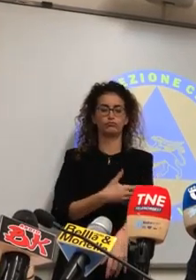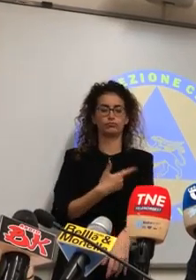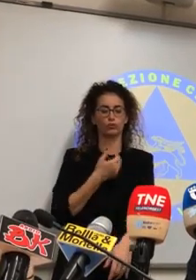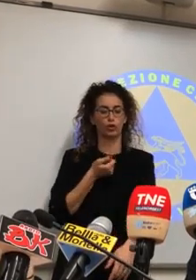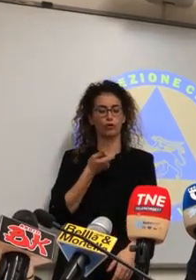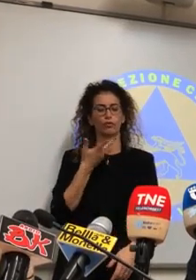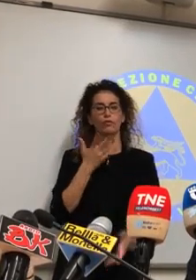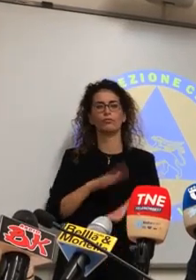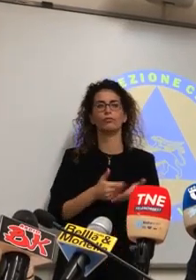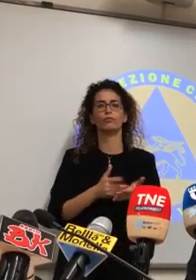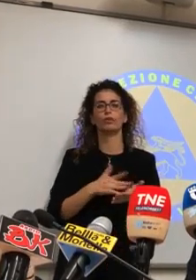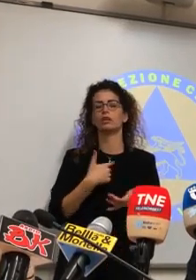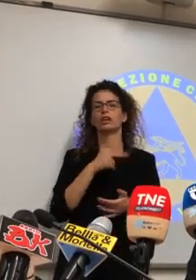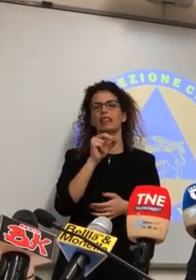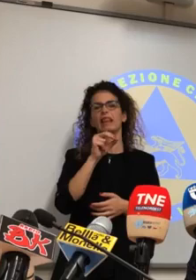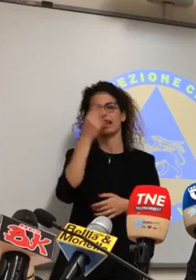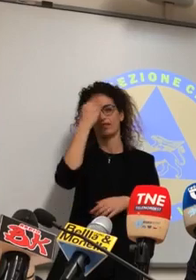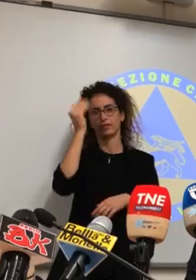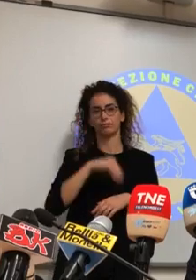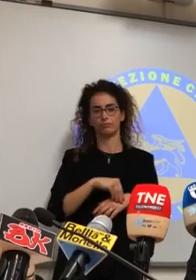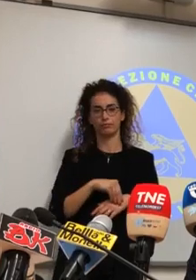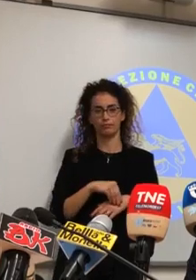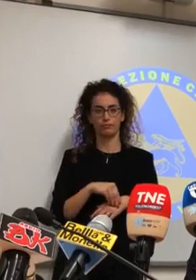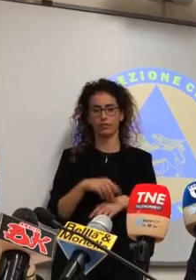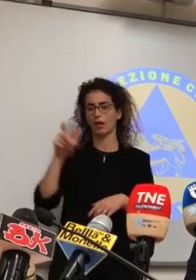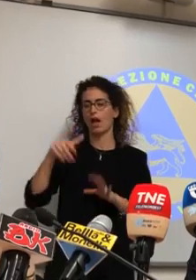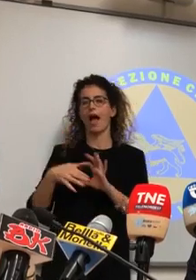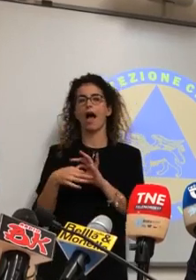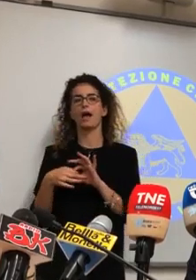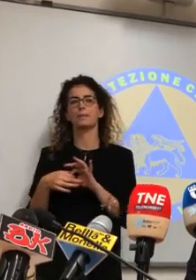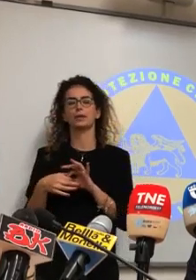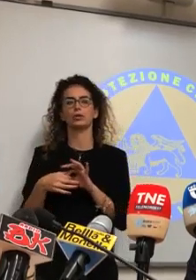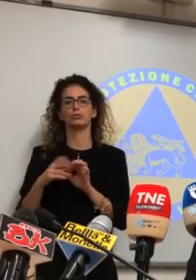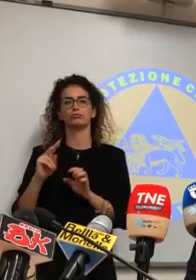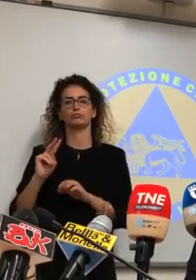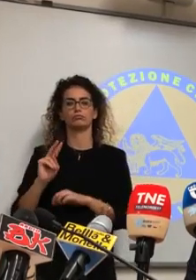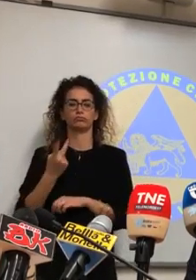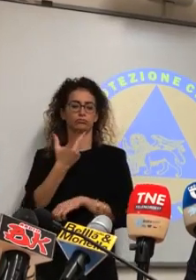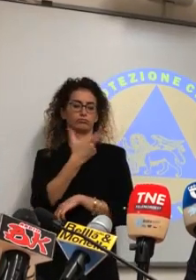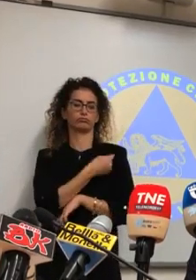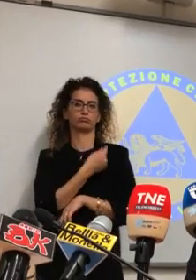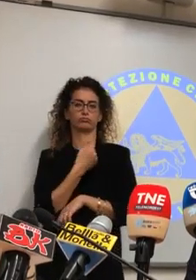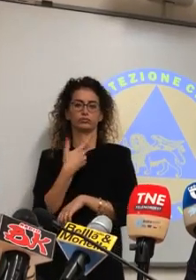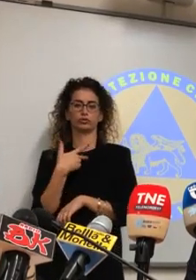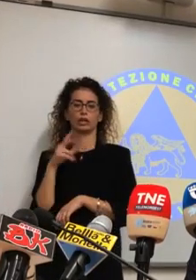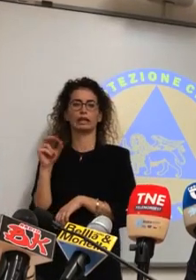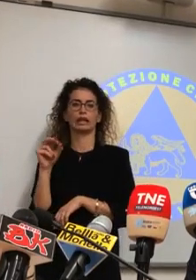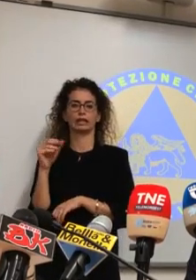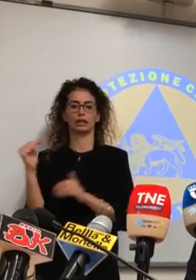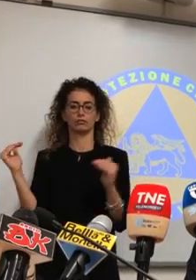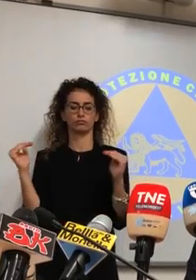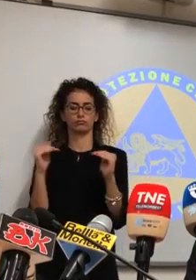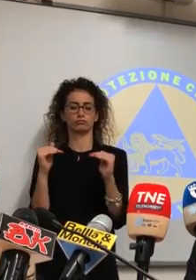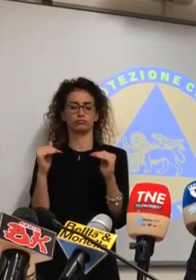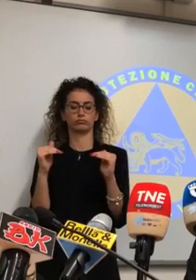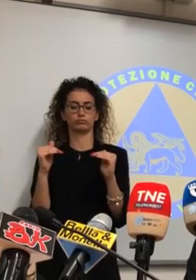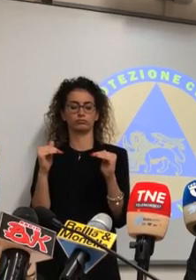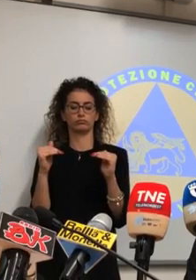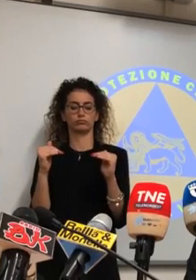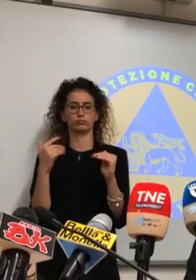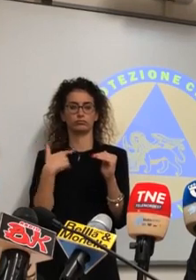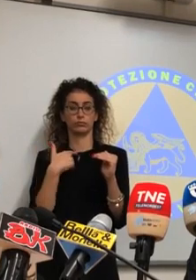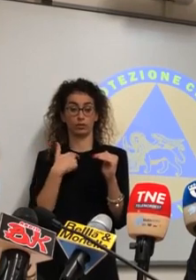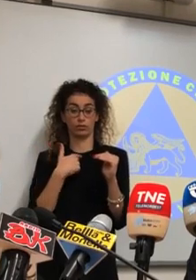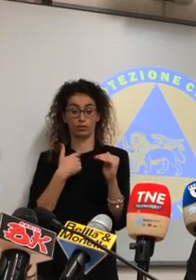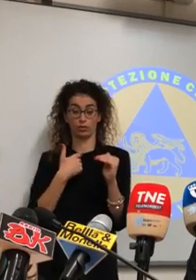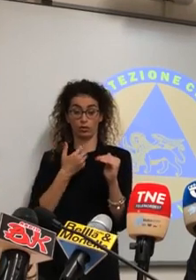valore pari a 30 e il mio amico ha fatto il vaccino e ha un valore pari a 30, io non so se il